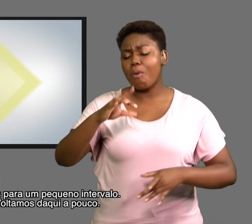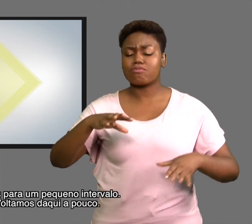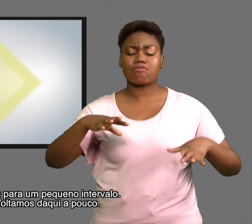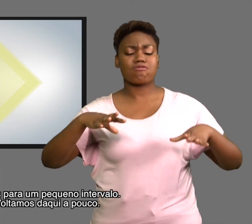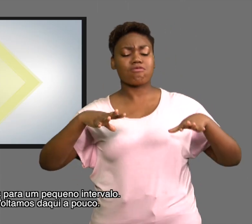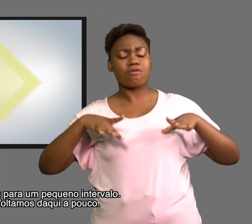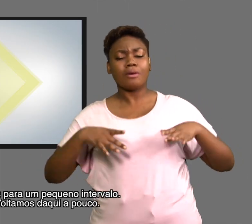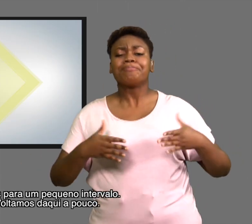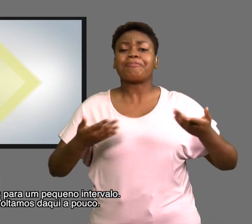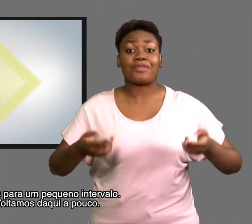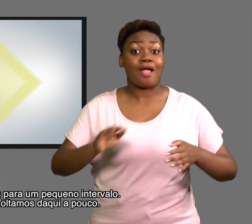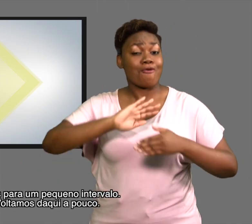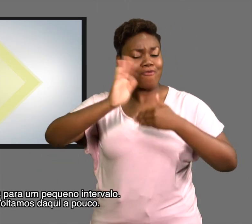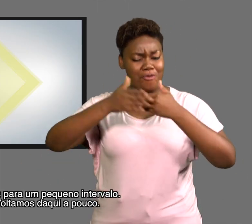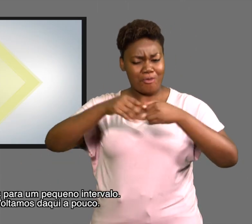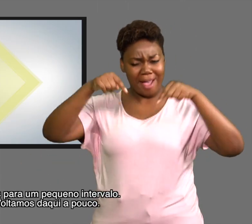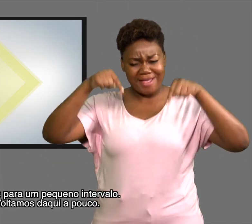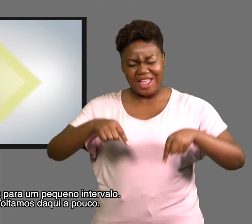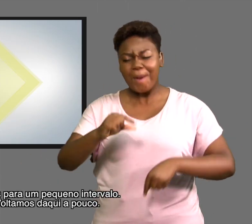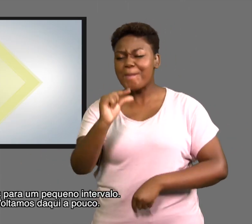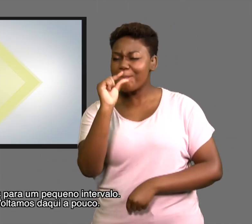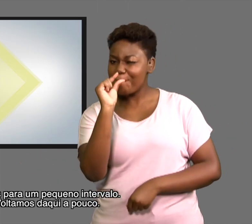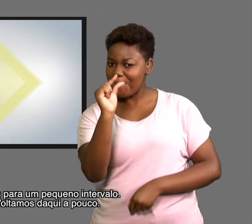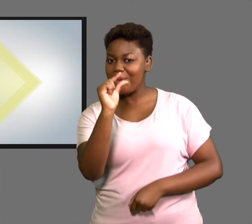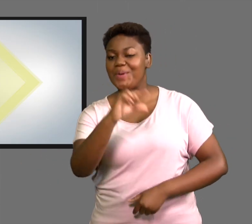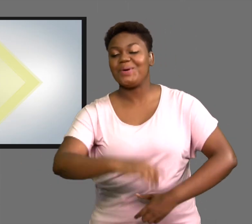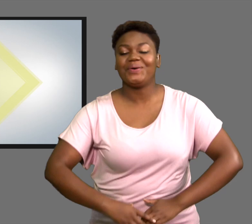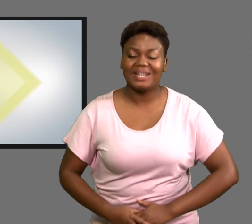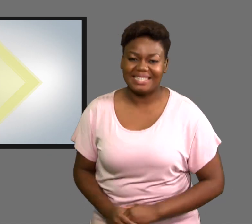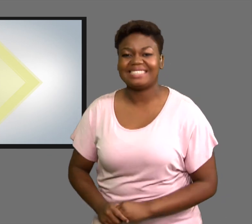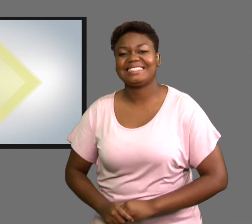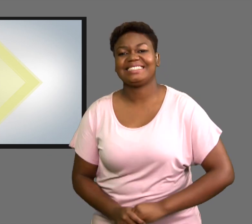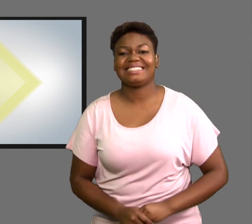Vamos para um pequeno intervalo, voltamos daqui a pouco.